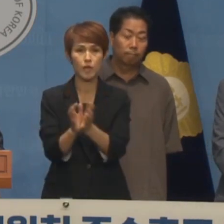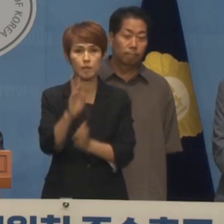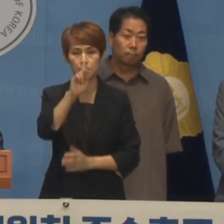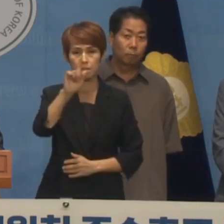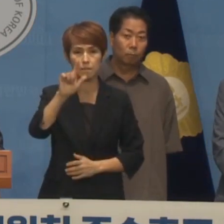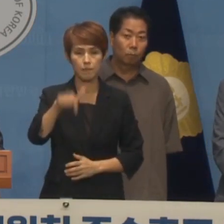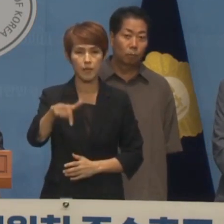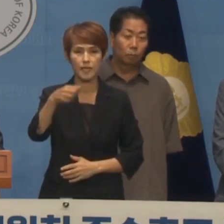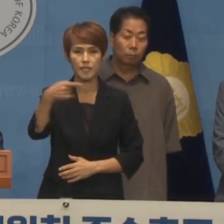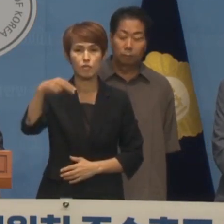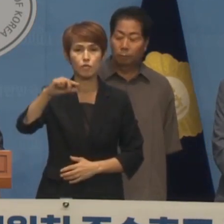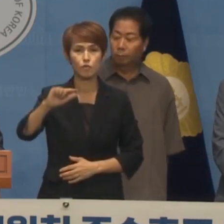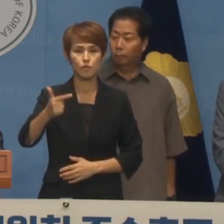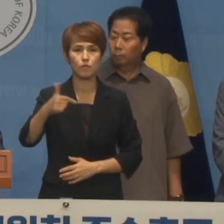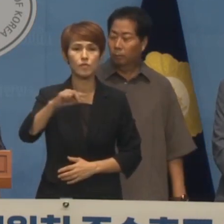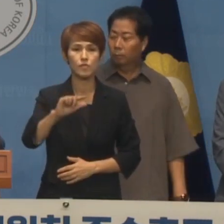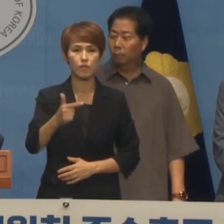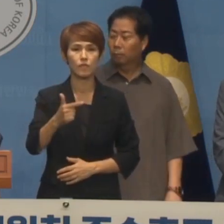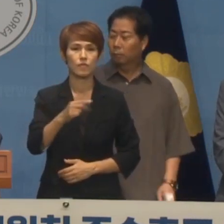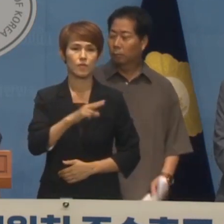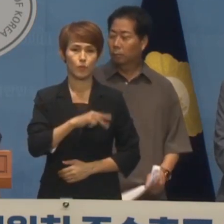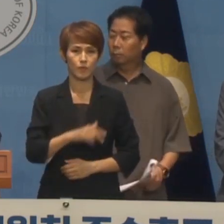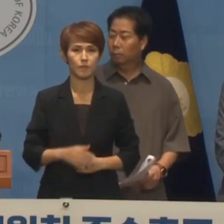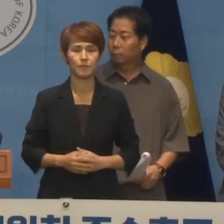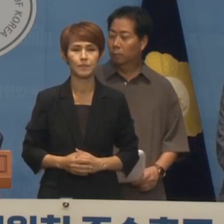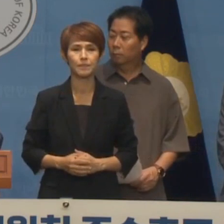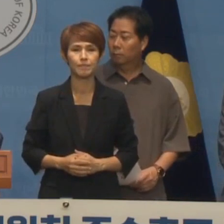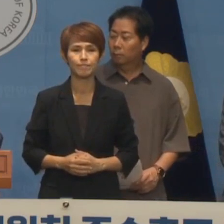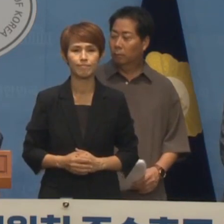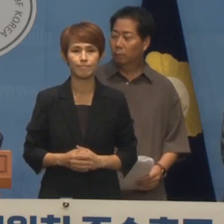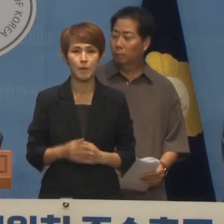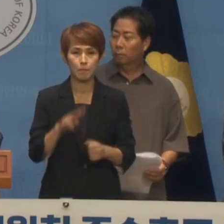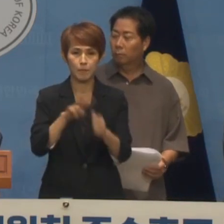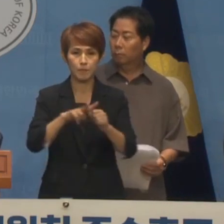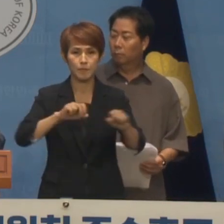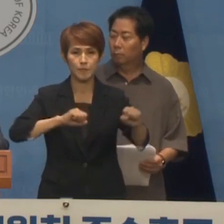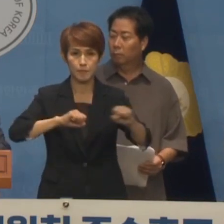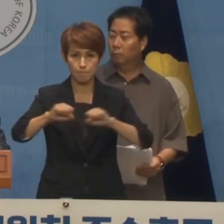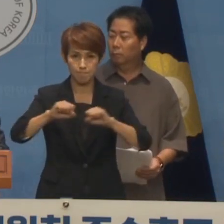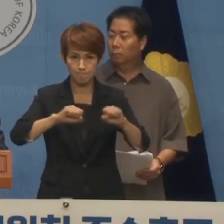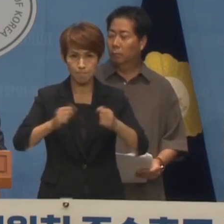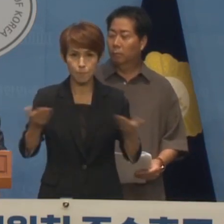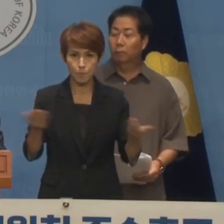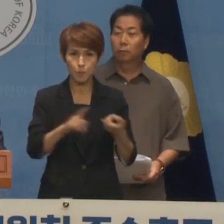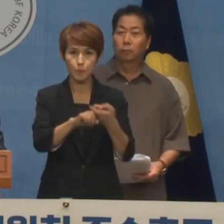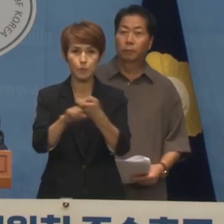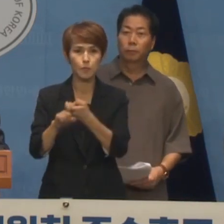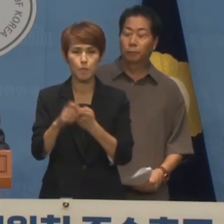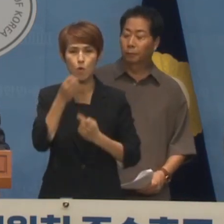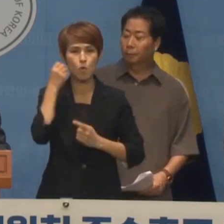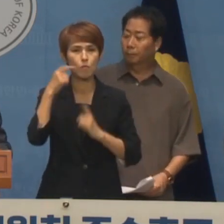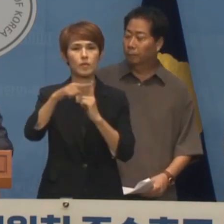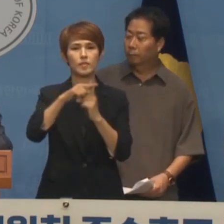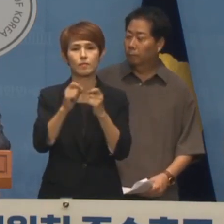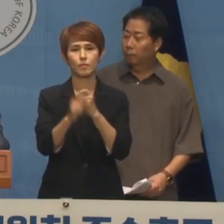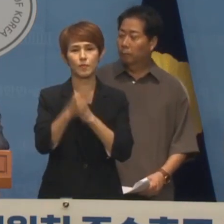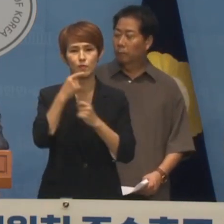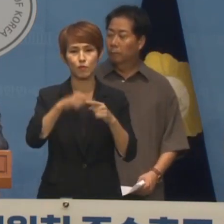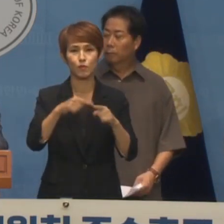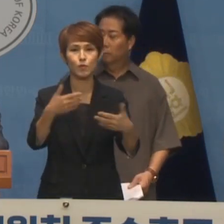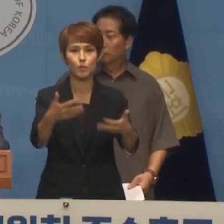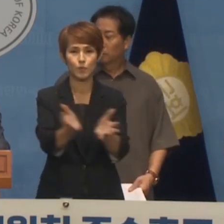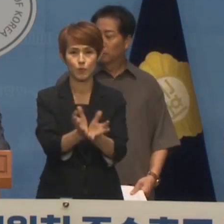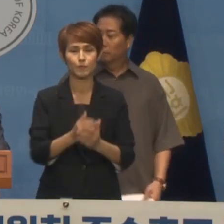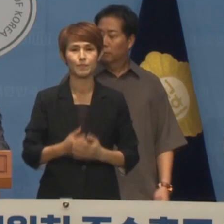박희승 전진숙 의원, 공적연금 강화 국민행동, 마트산업 노동조합, 홈플러스 지부, 민주노총.